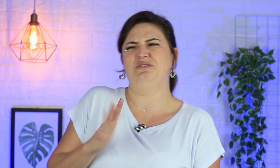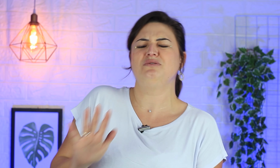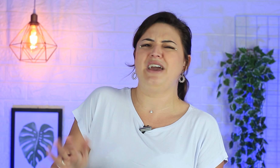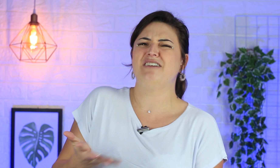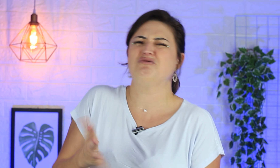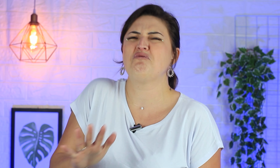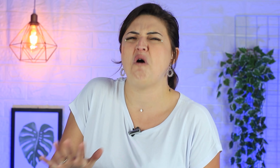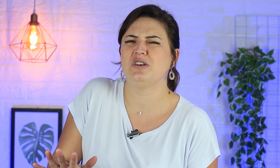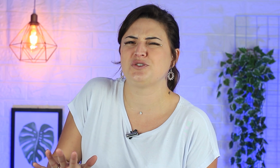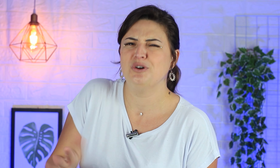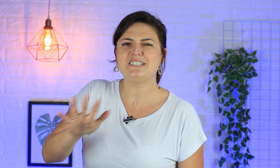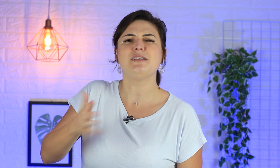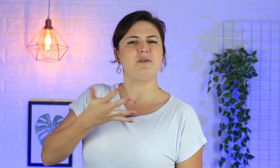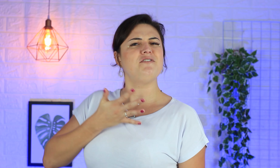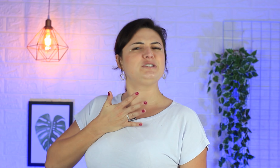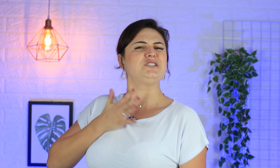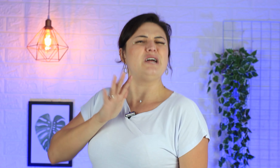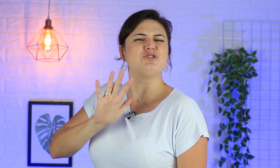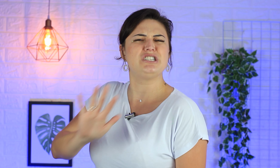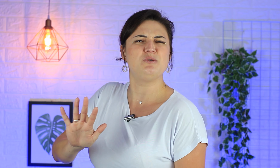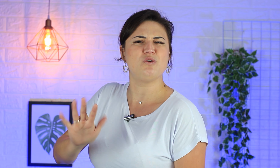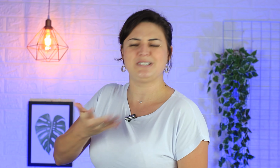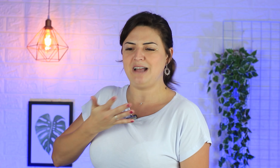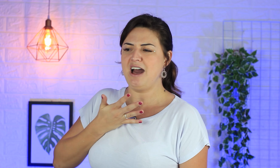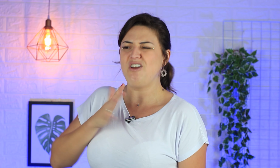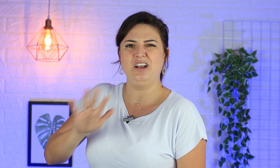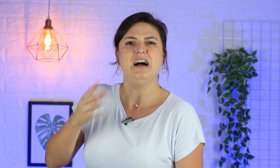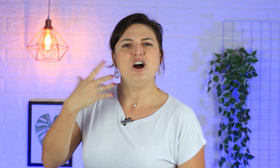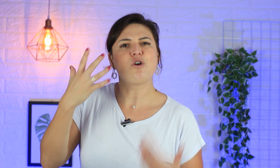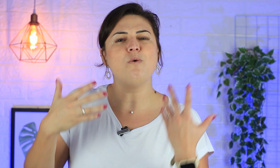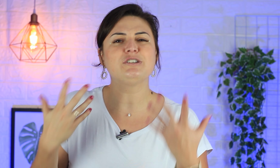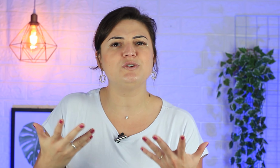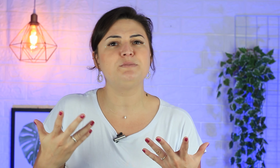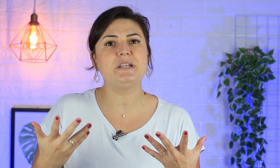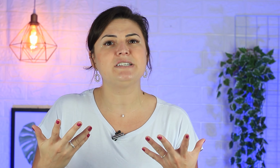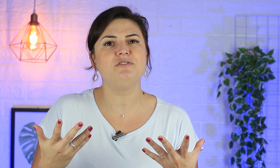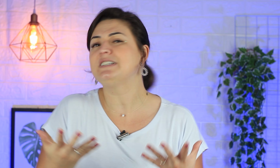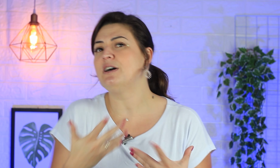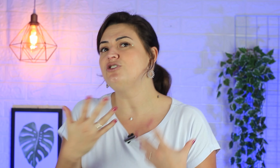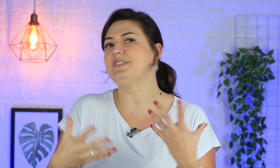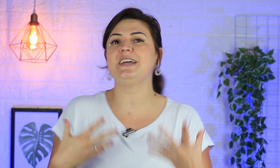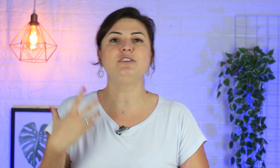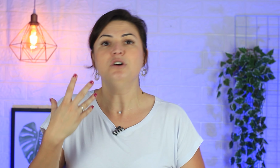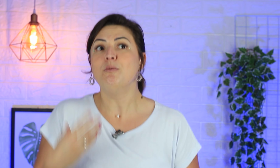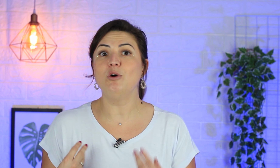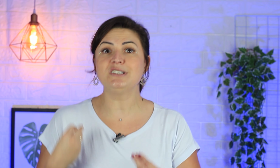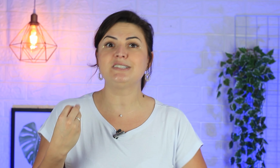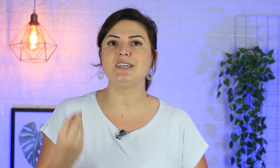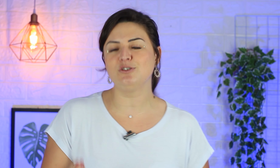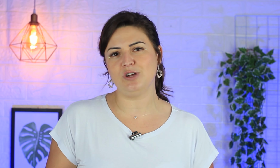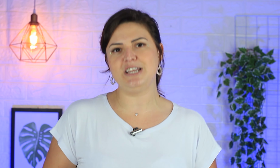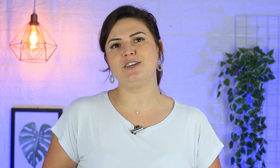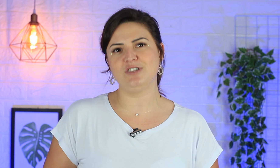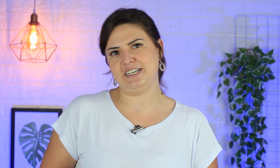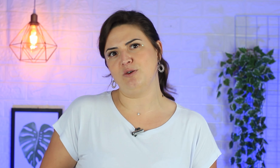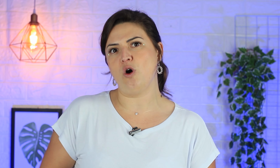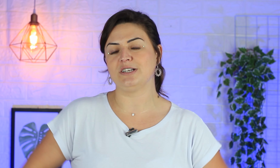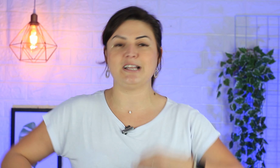não, não quero, não gosto. Você também vai fazer um sinal de não gostar, olha, com a sua expressão facial dizendo, mostrando ali que você não gosta.